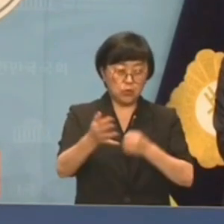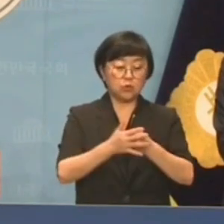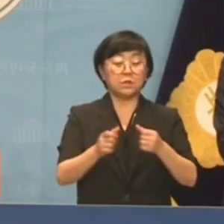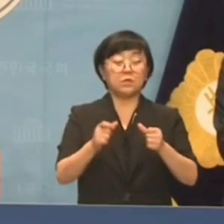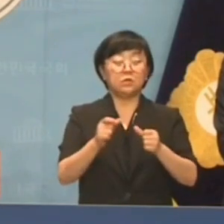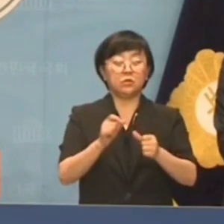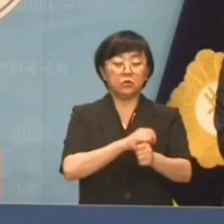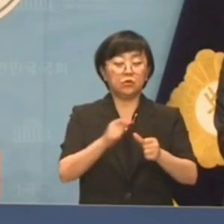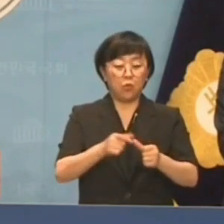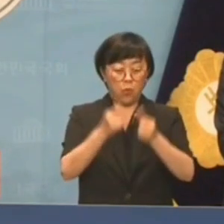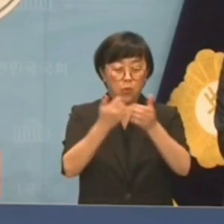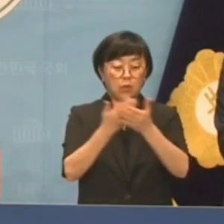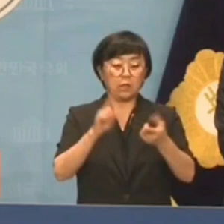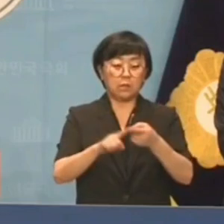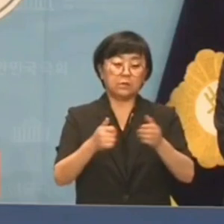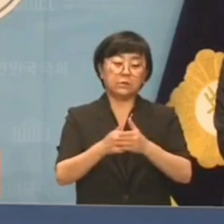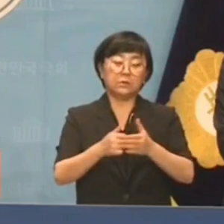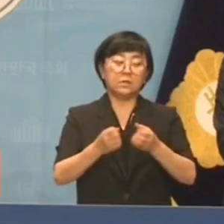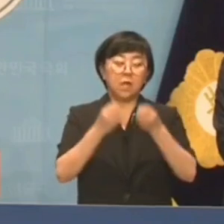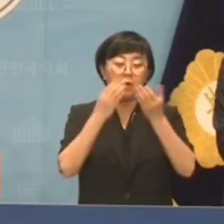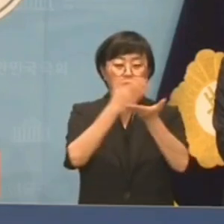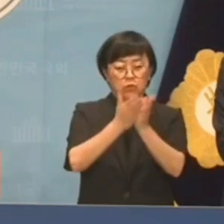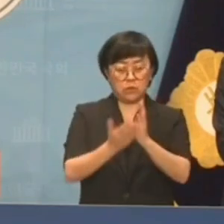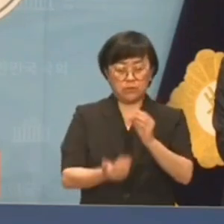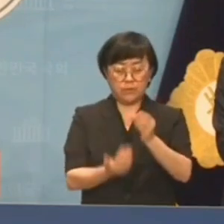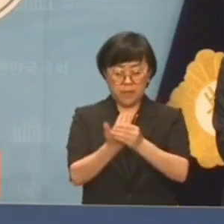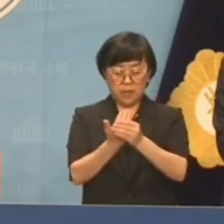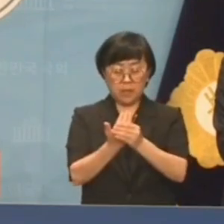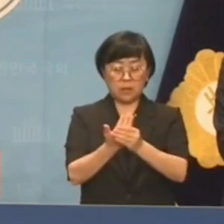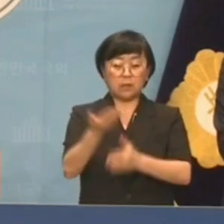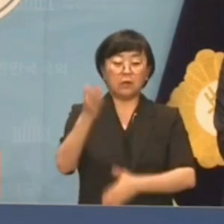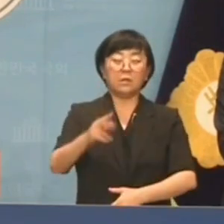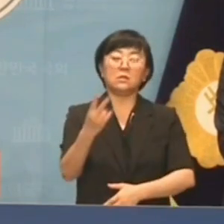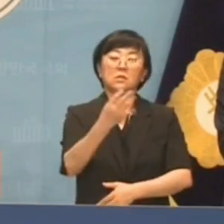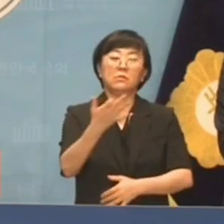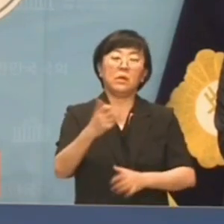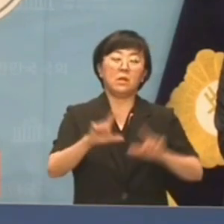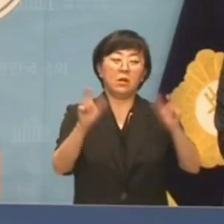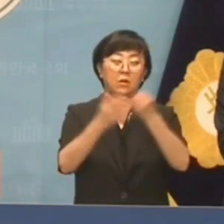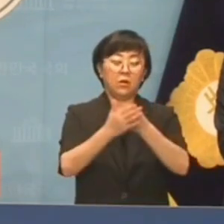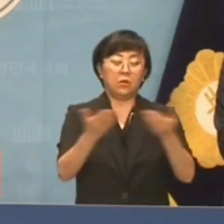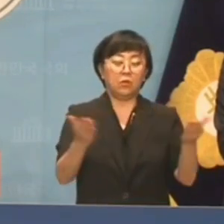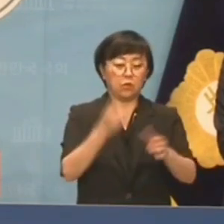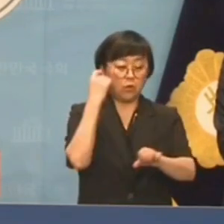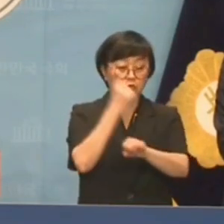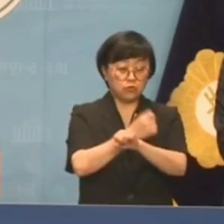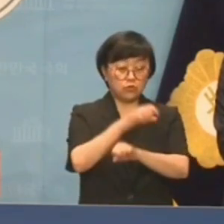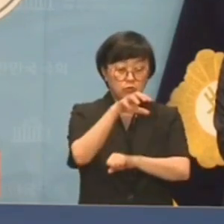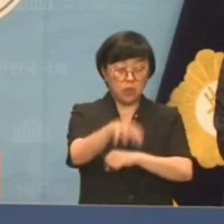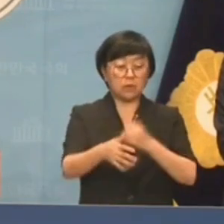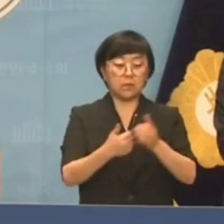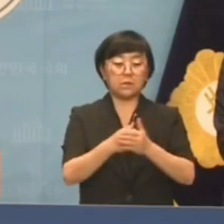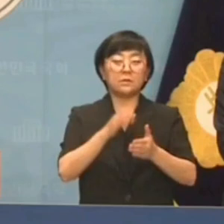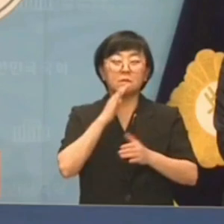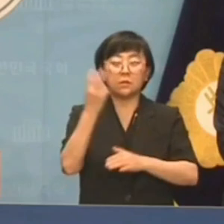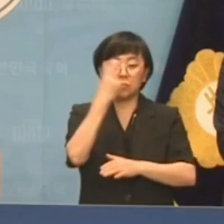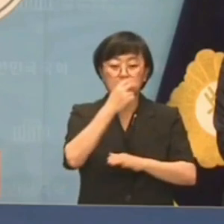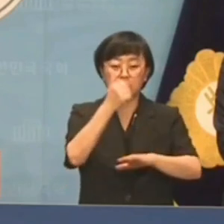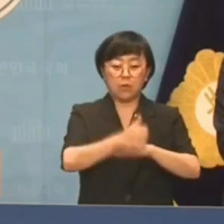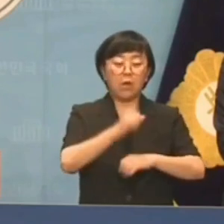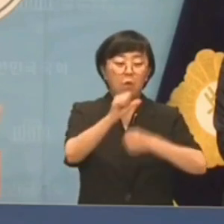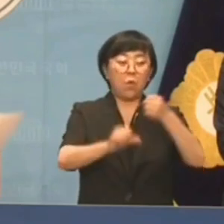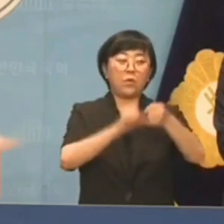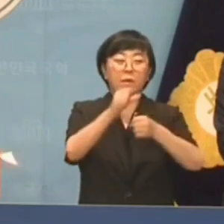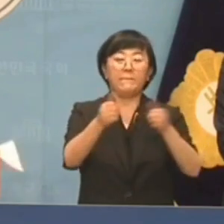확대되는 등 새로운 유형의 특고노동자가 늘어났다. 그러나 2018년 노동연구원의 특고노동자 실태조사 이후